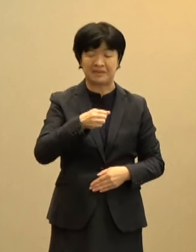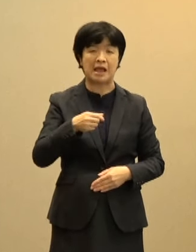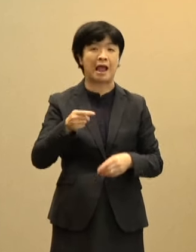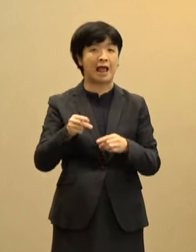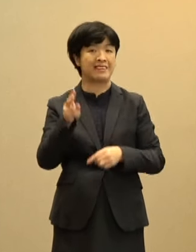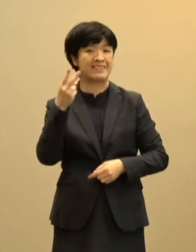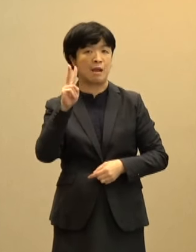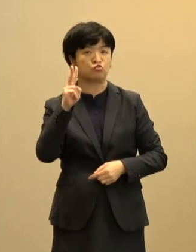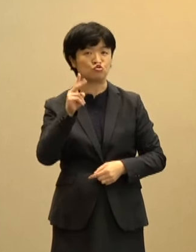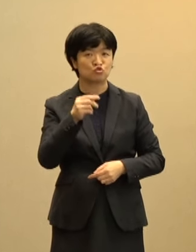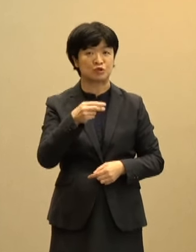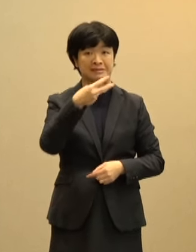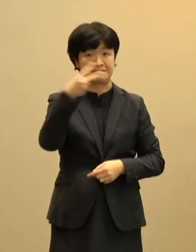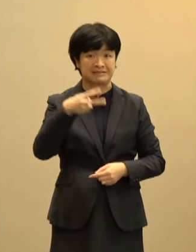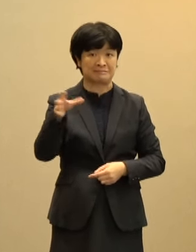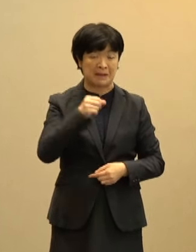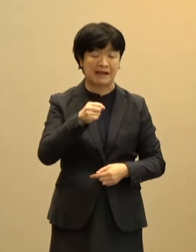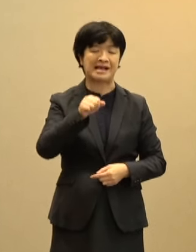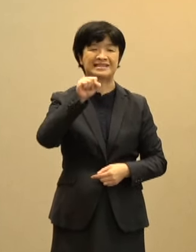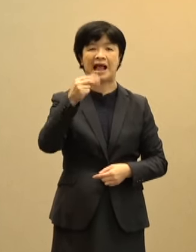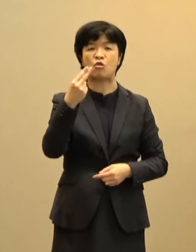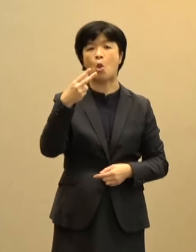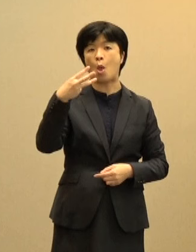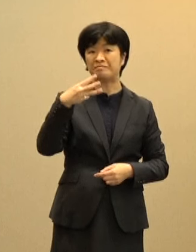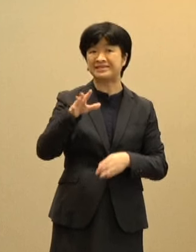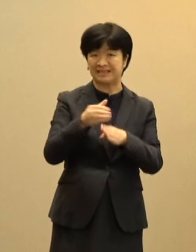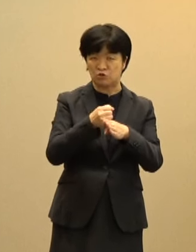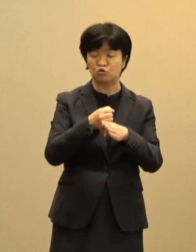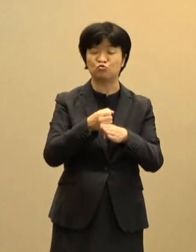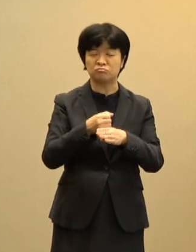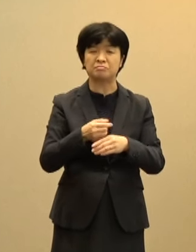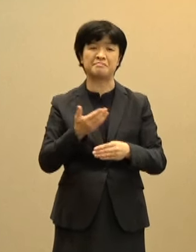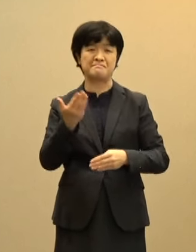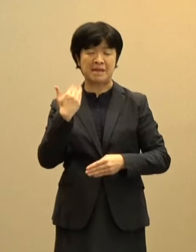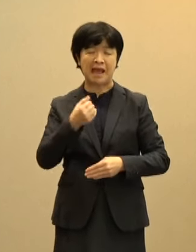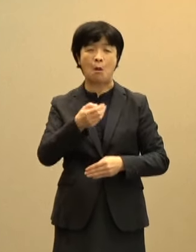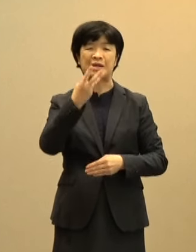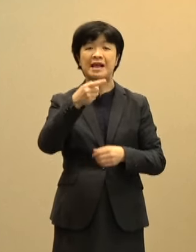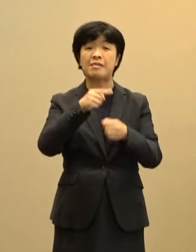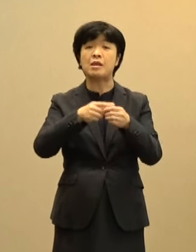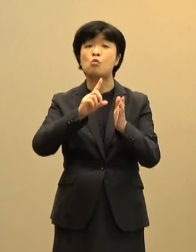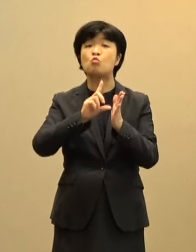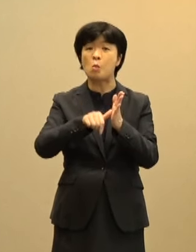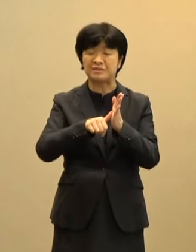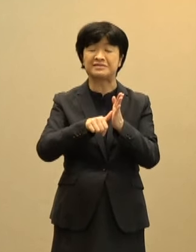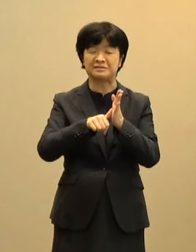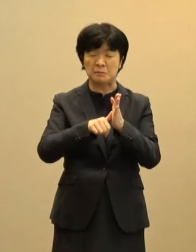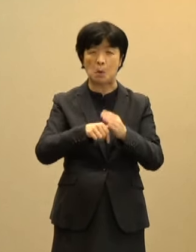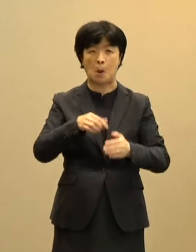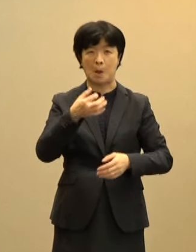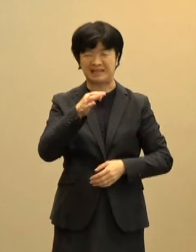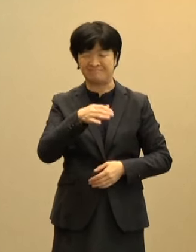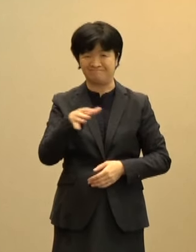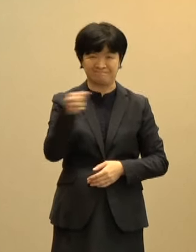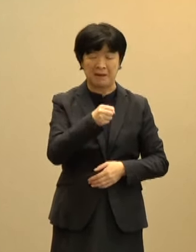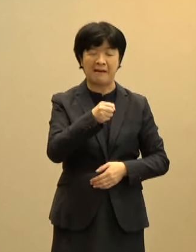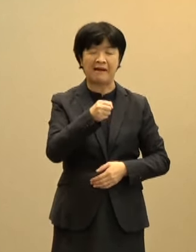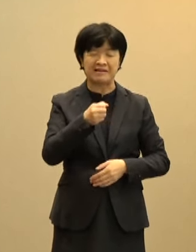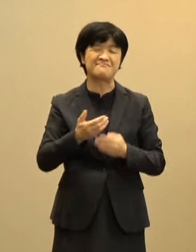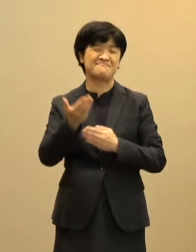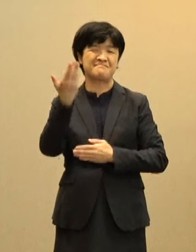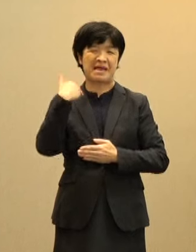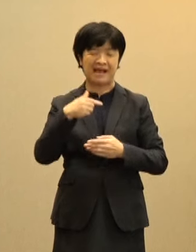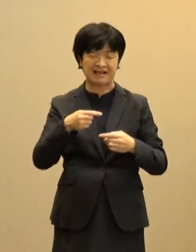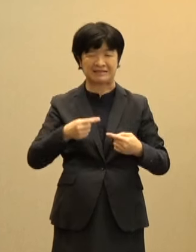ルを獲得された里見紗里奈選手は、令和3年の東京大会で金メダルを獲得し、すでに県民栄誉賞をお送りをしており